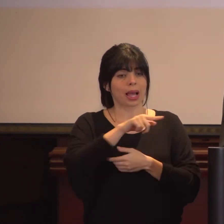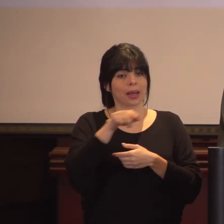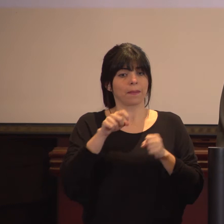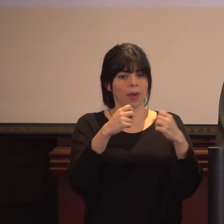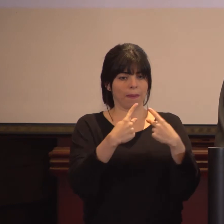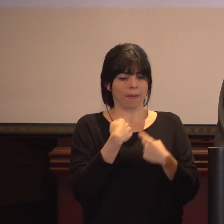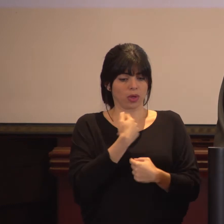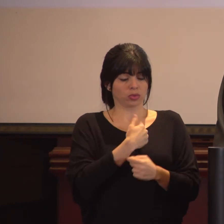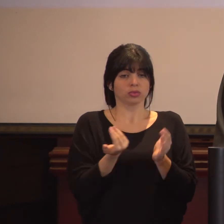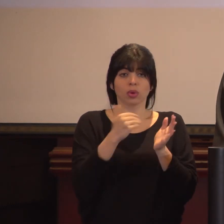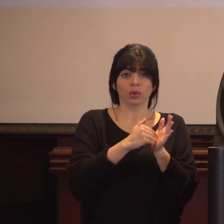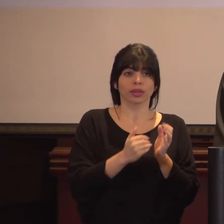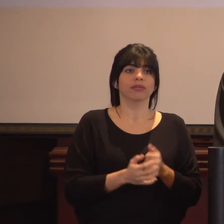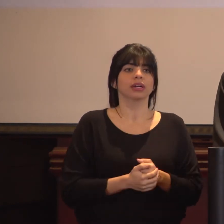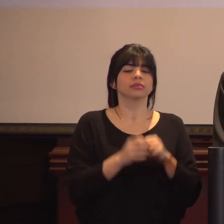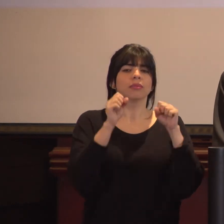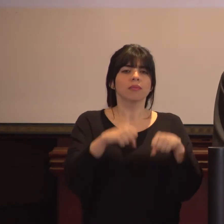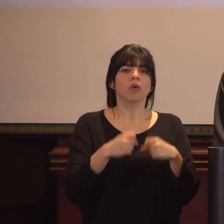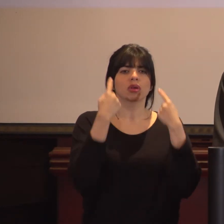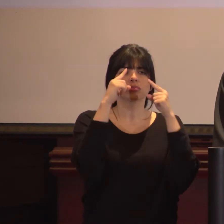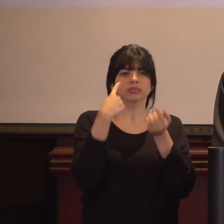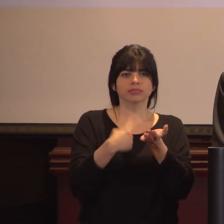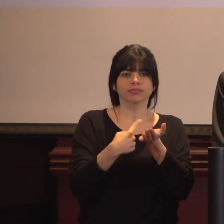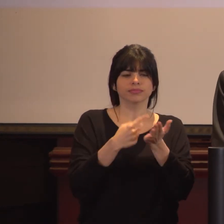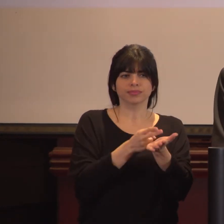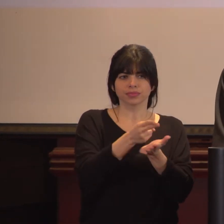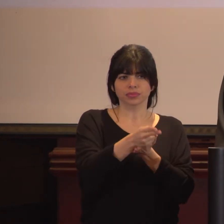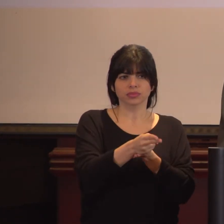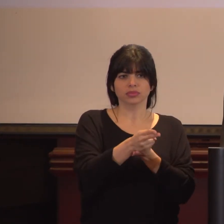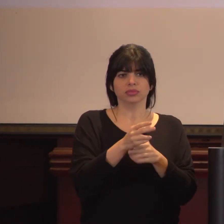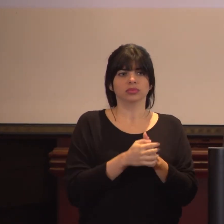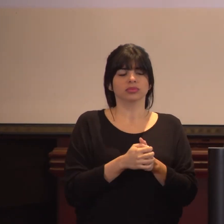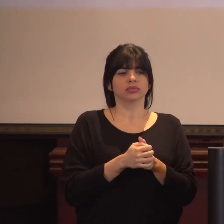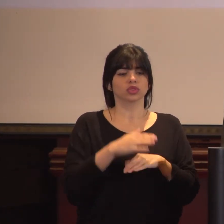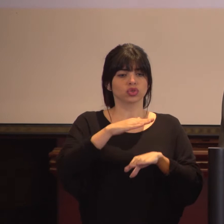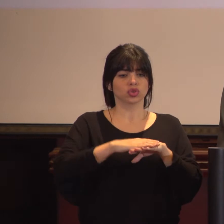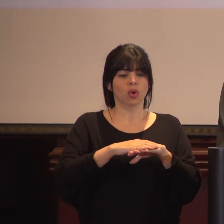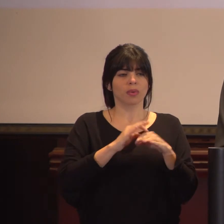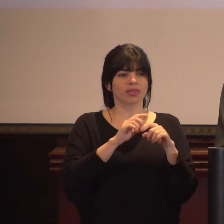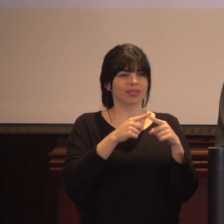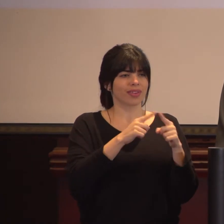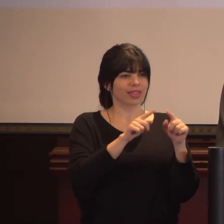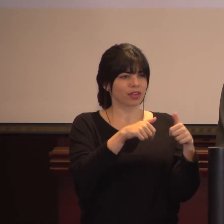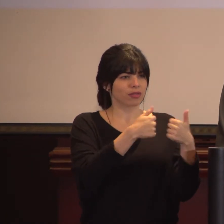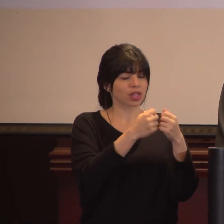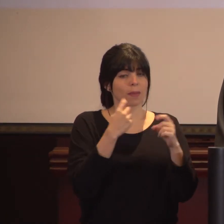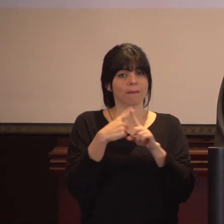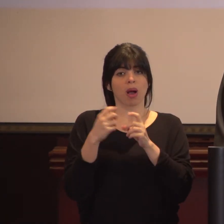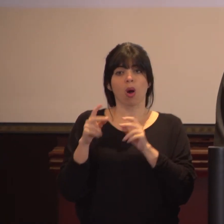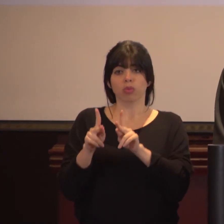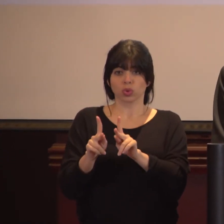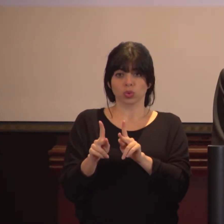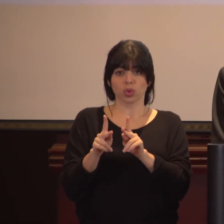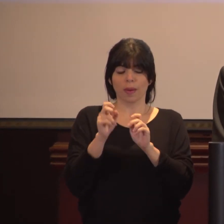permitirá una vez más tener una discusión franca so sobre desafíos y oportunidades